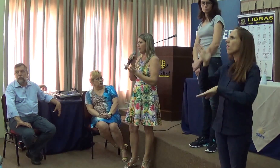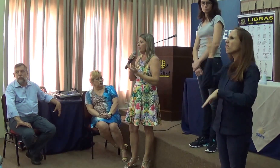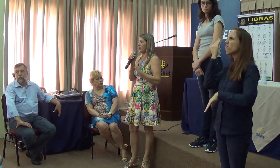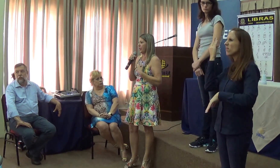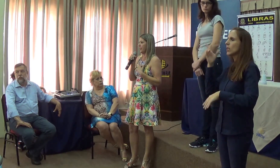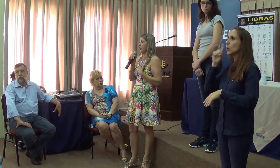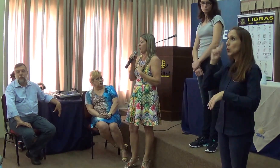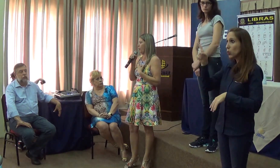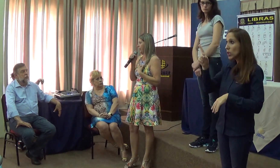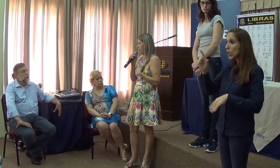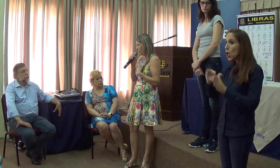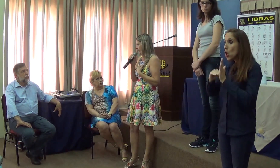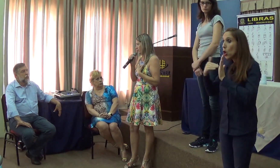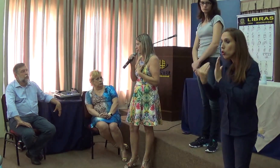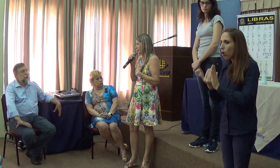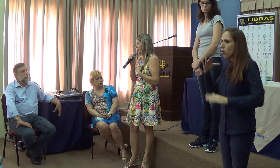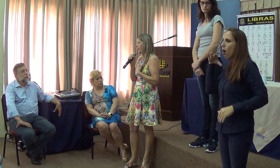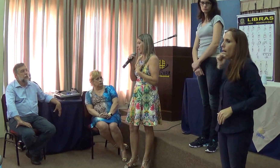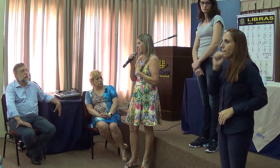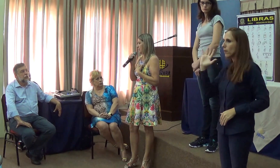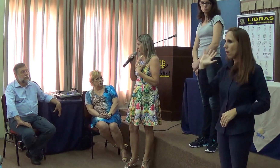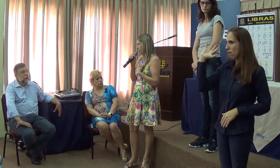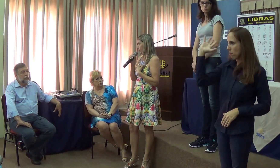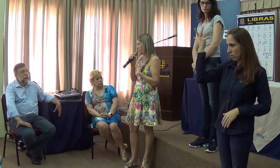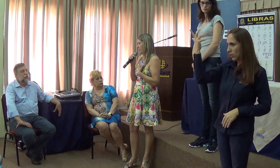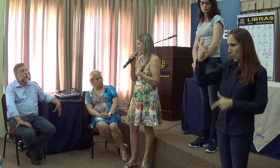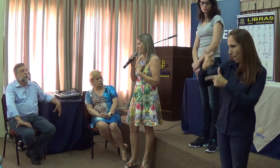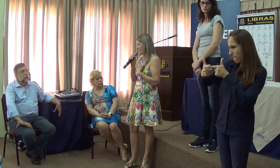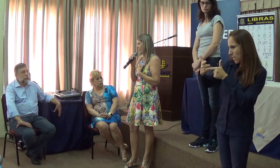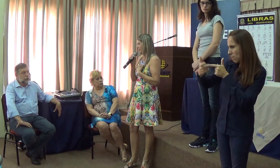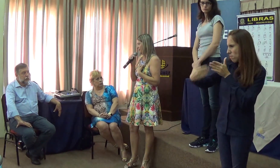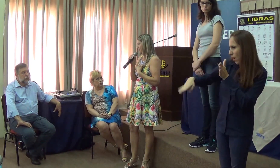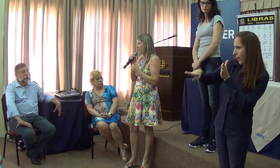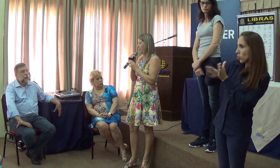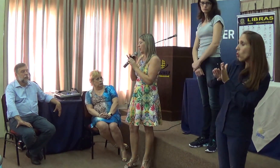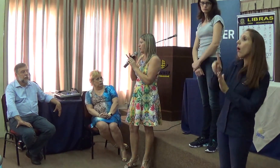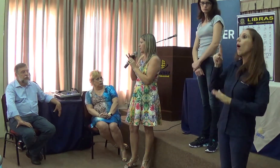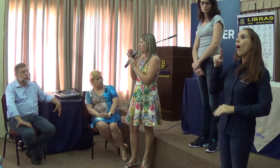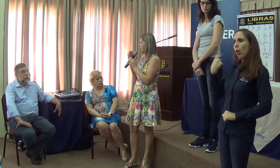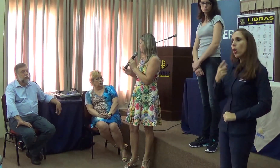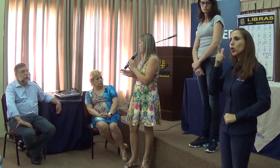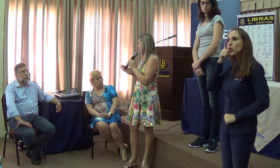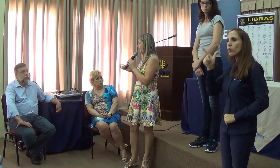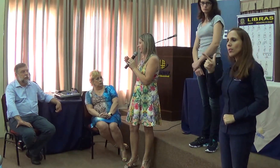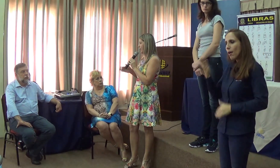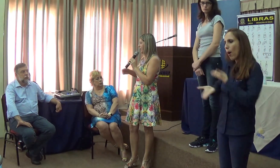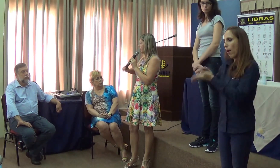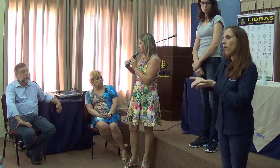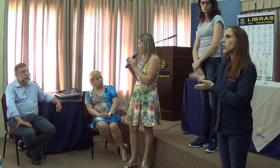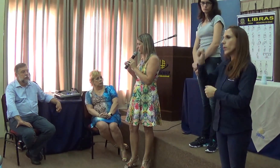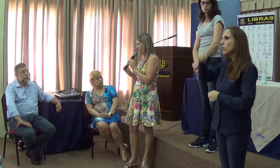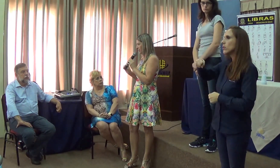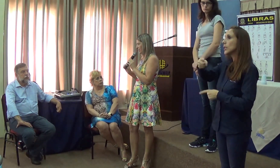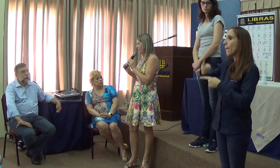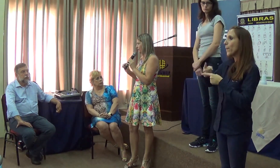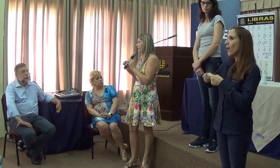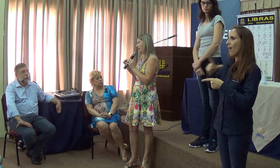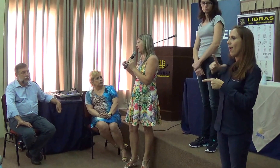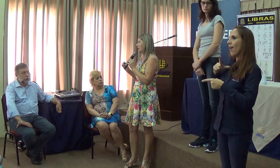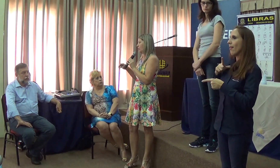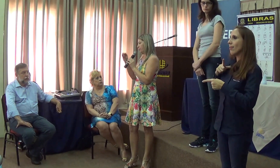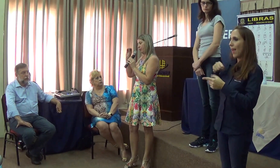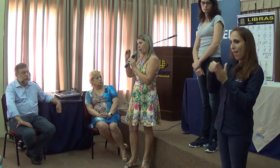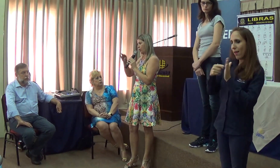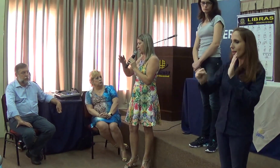vocês que toda a emergência que chegou para nós, graças a Deus, a gente conseguiu atender, porque nós temos o sistema de agenda,